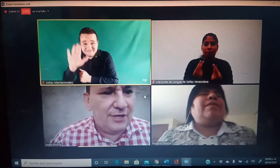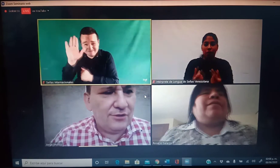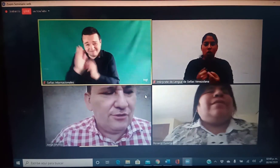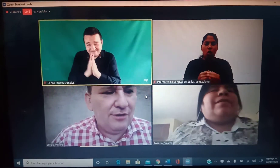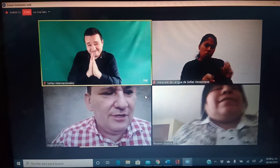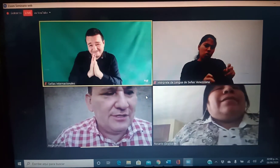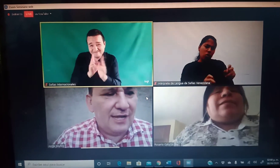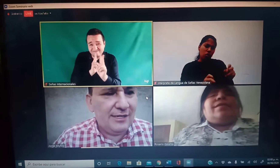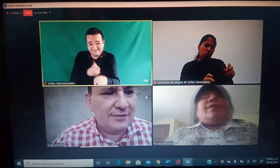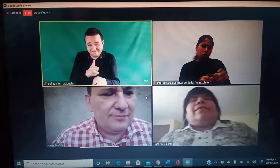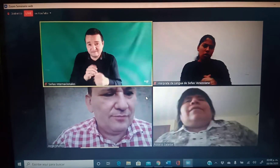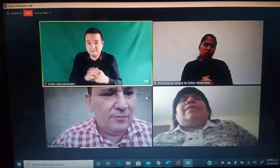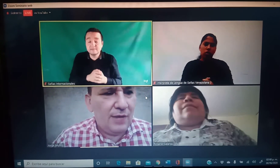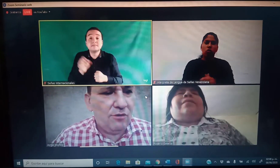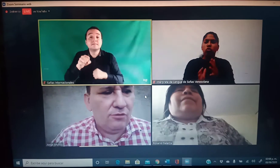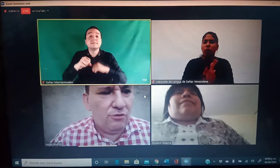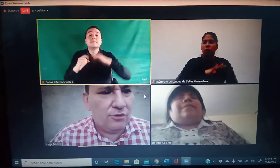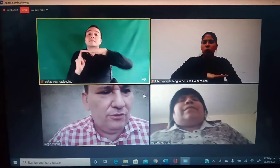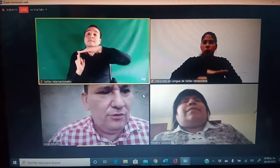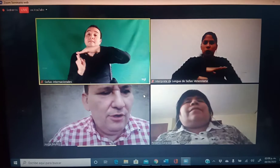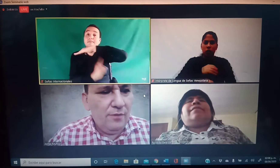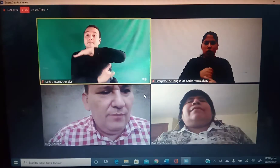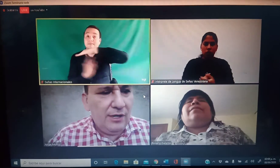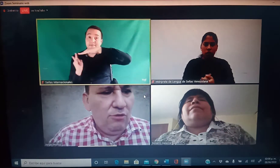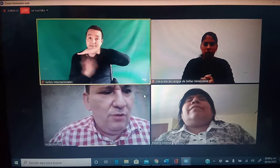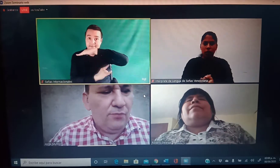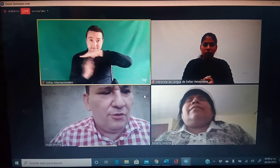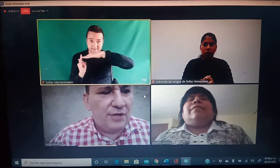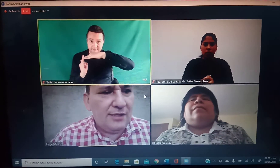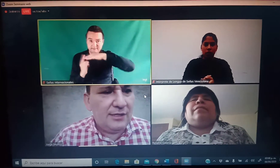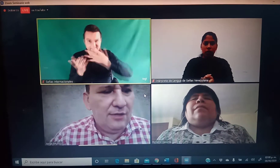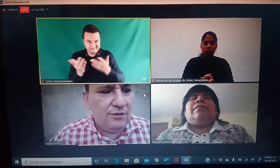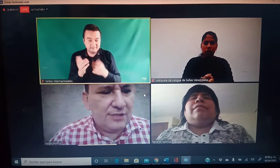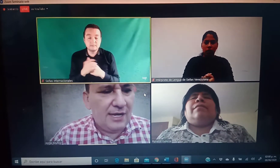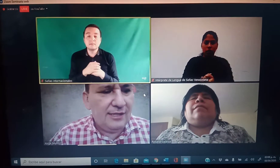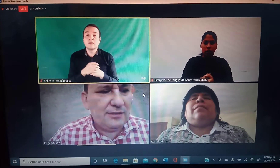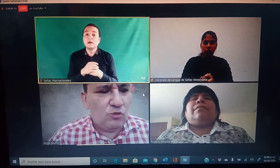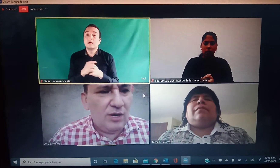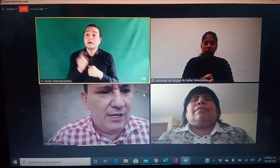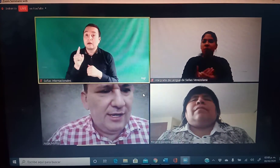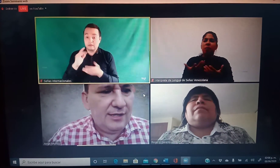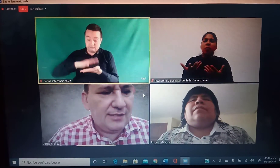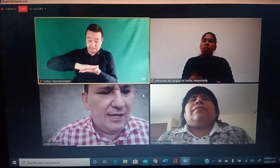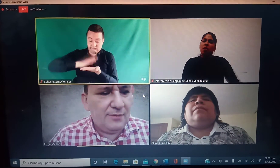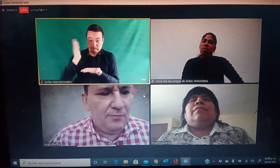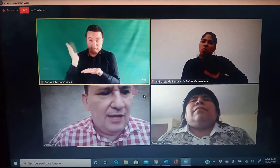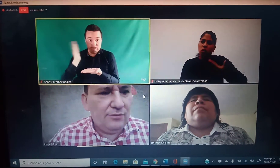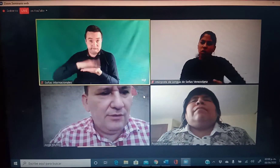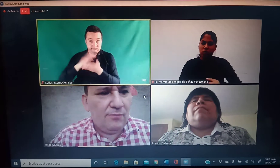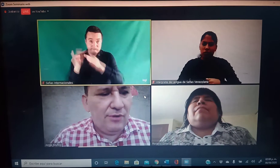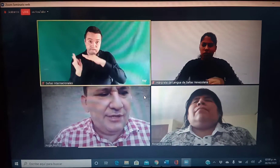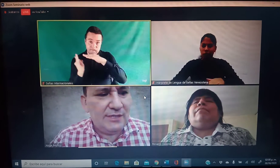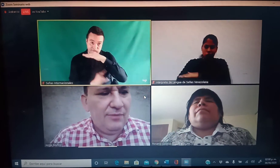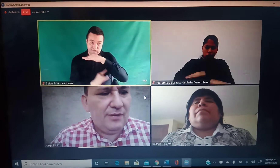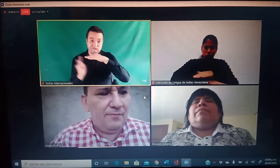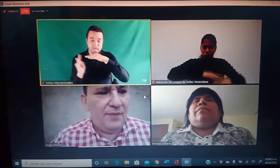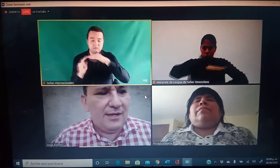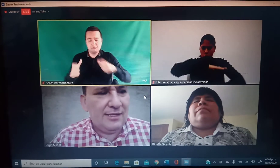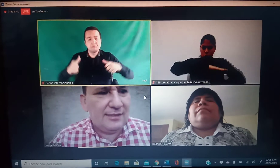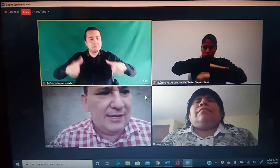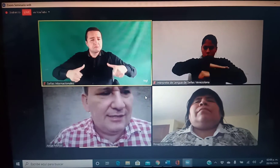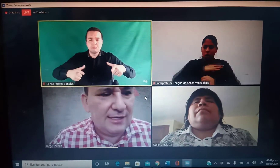listo, Rosario. Sobre los escáneres, algo corto. Mire, lo importante de los escáneres, cualquier escáner plano le puede servir